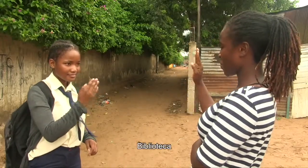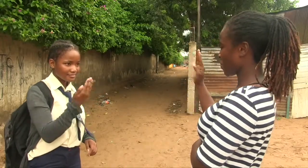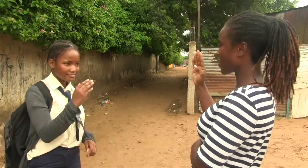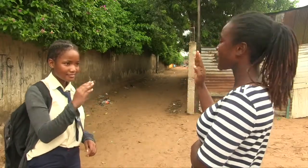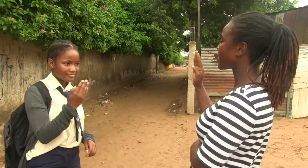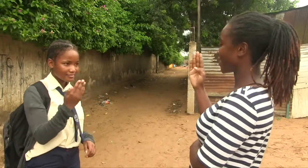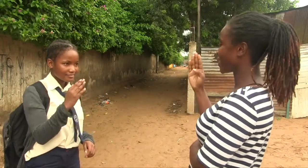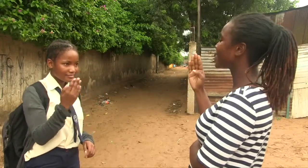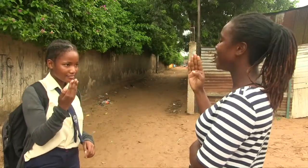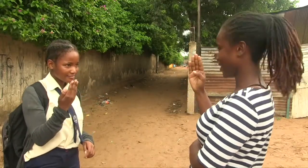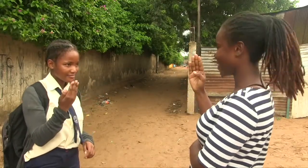Biblioteca.